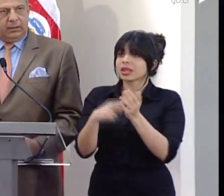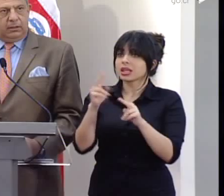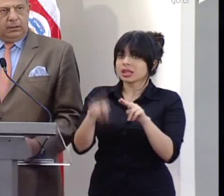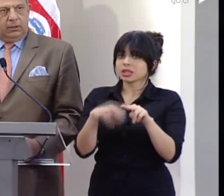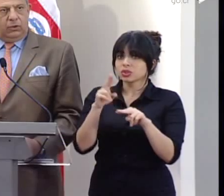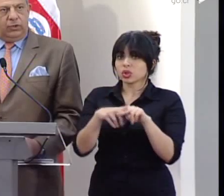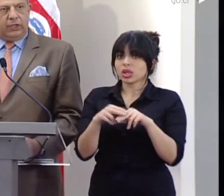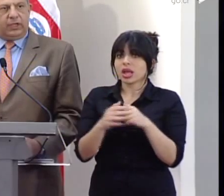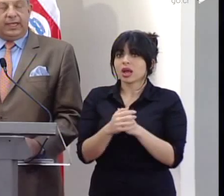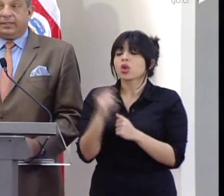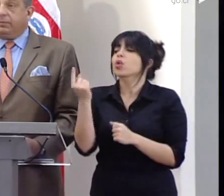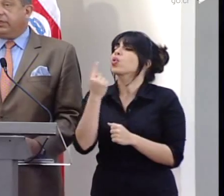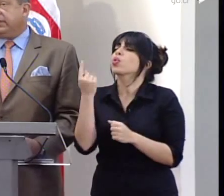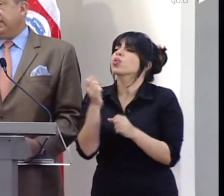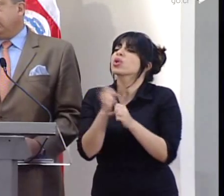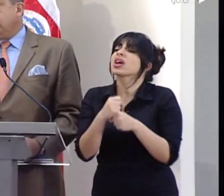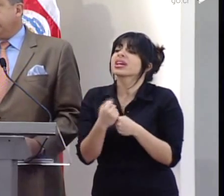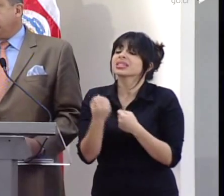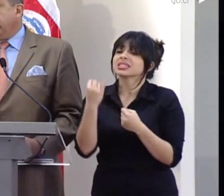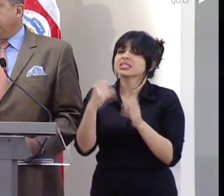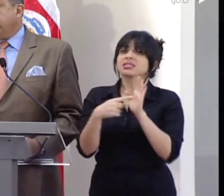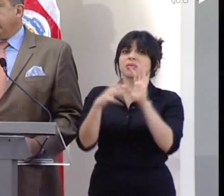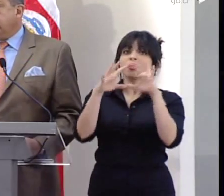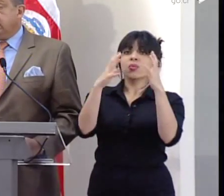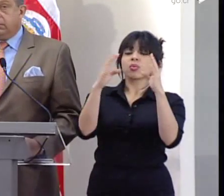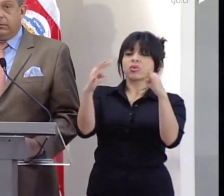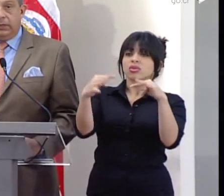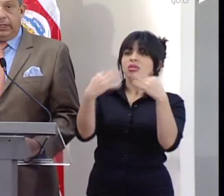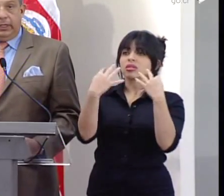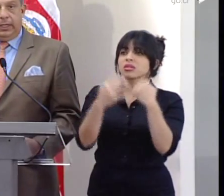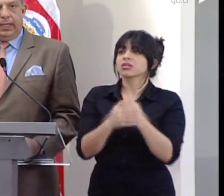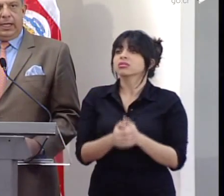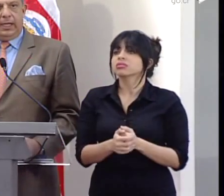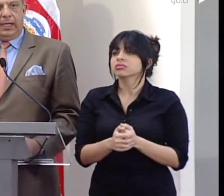nacional, lo único que hacen puestas en el mundo es ponernos a